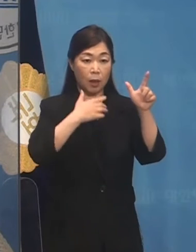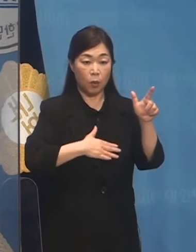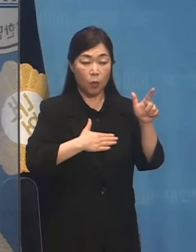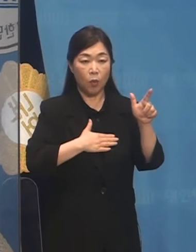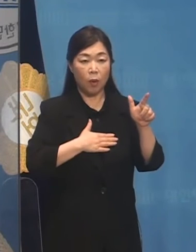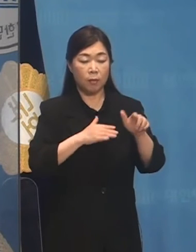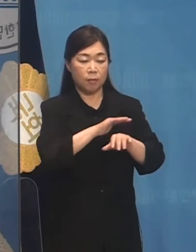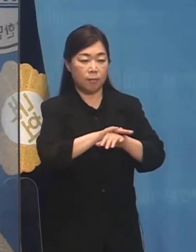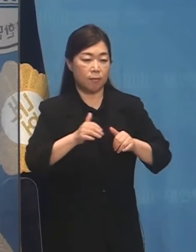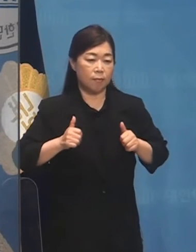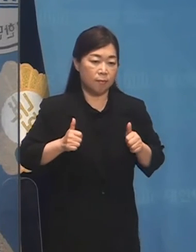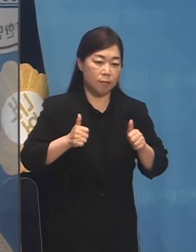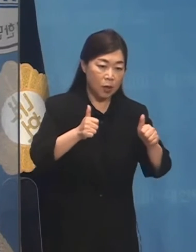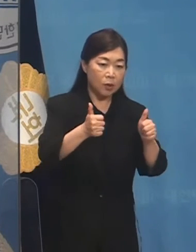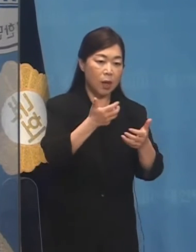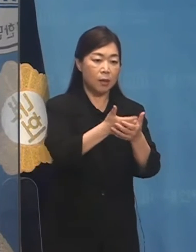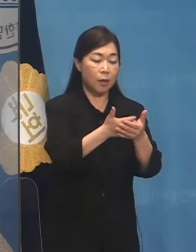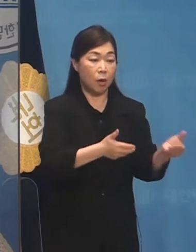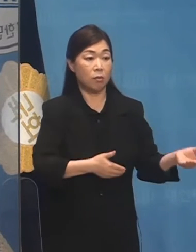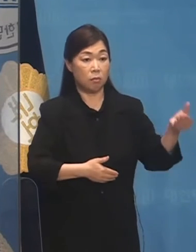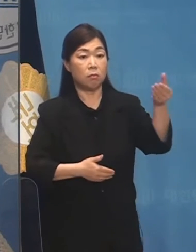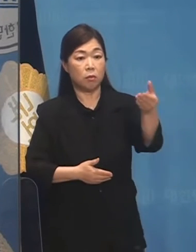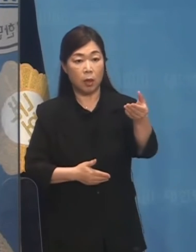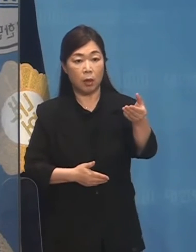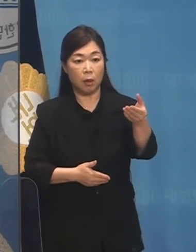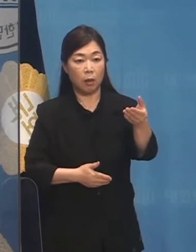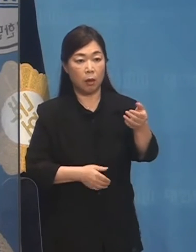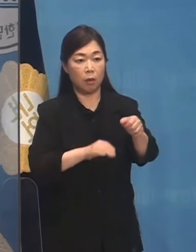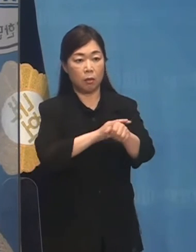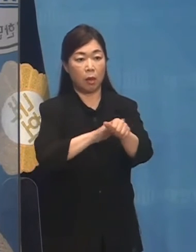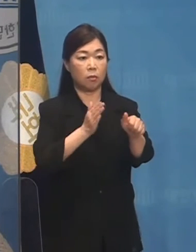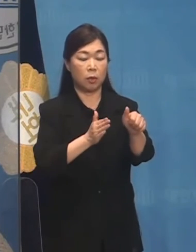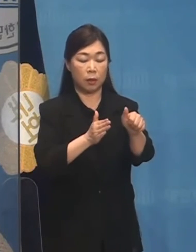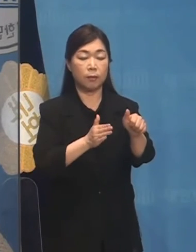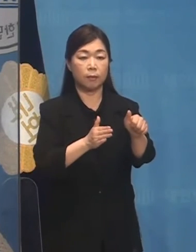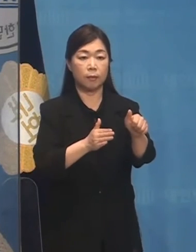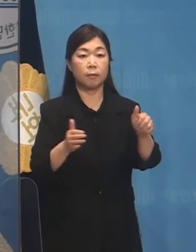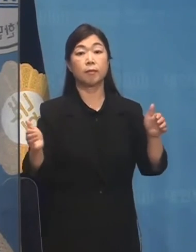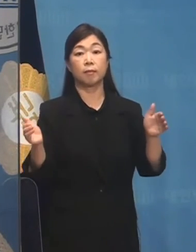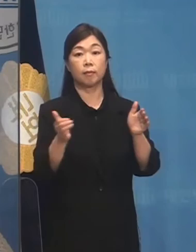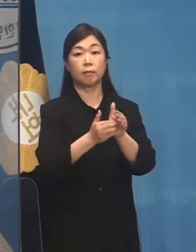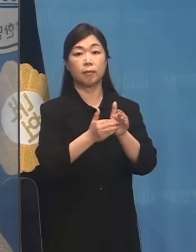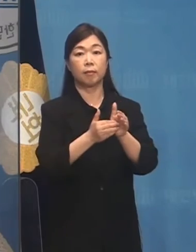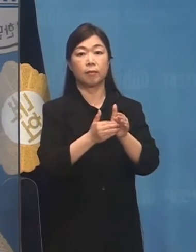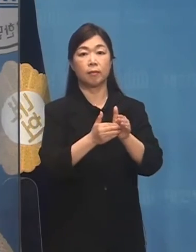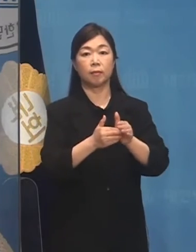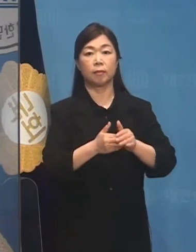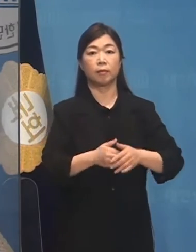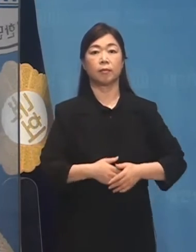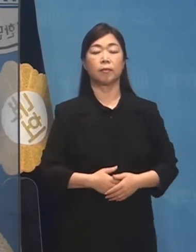깨닫고 성실하게 자료 제공에 응해주시기 부탁드립니다. 네, 이상입니다.